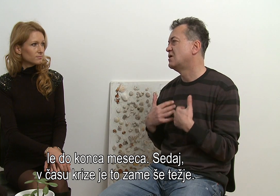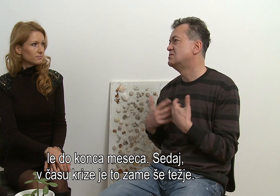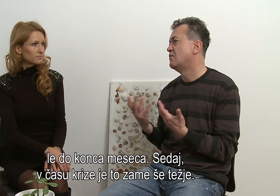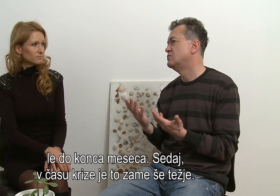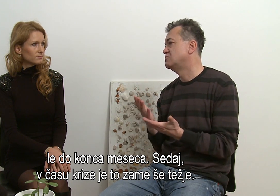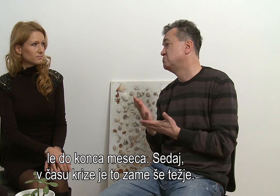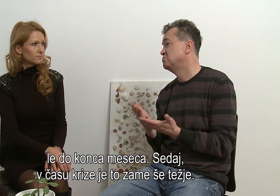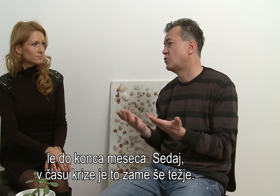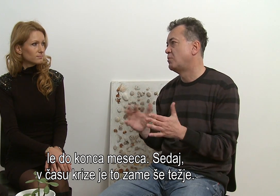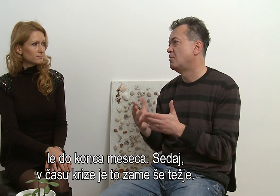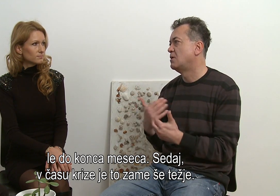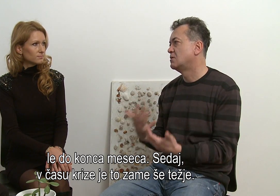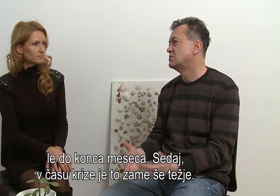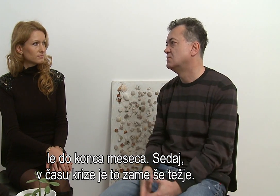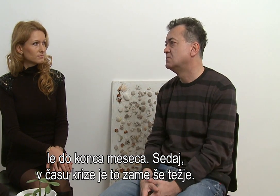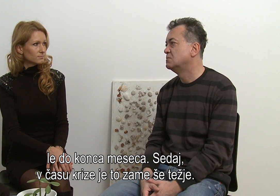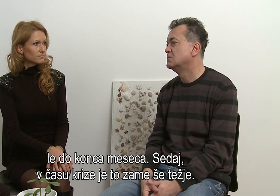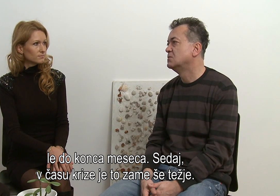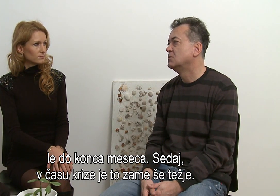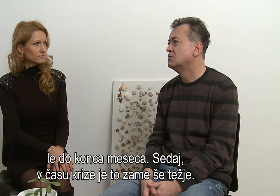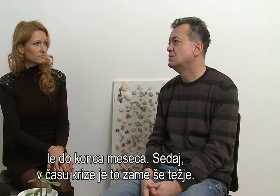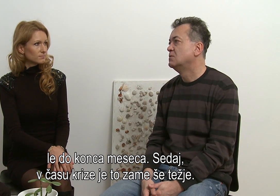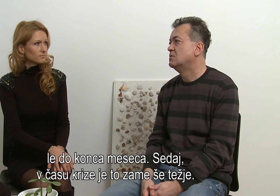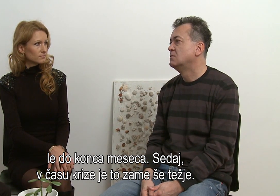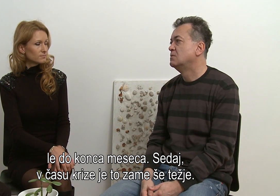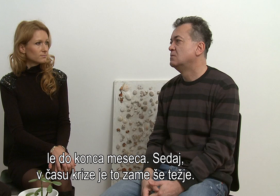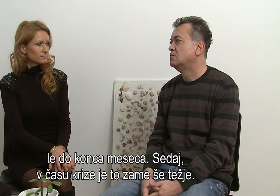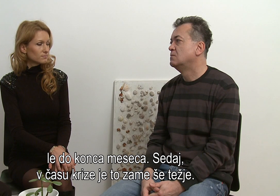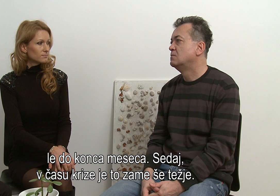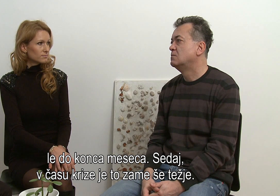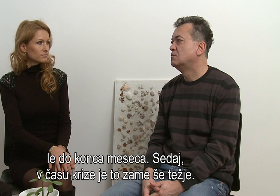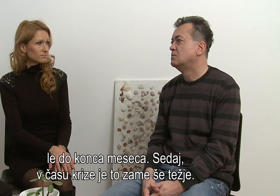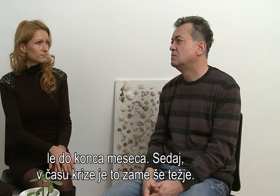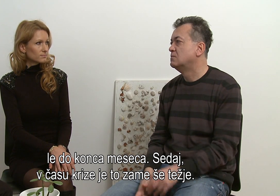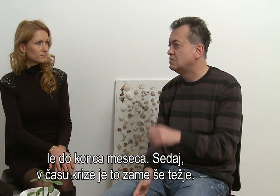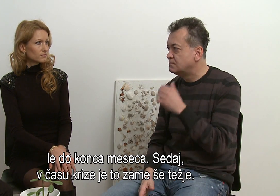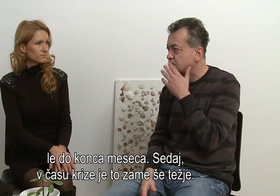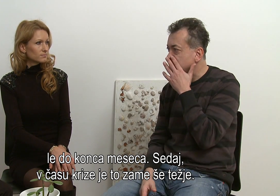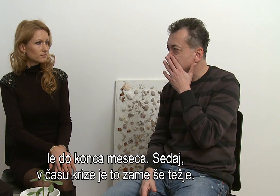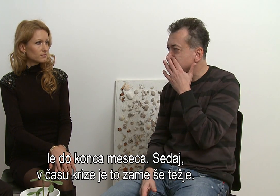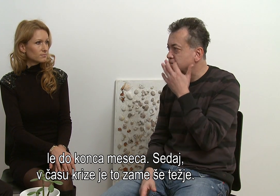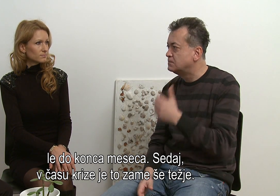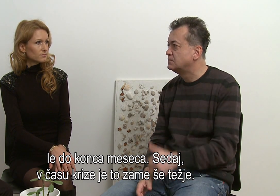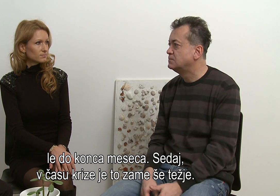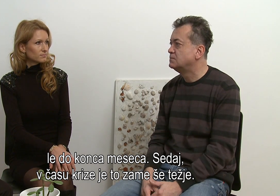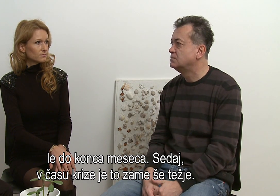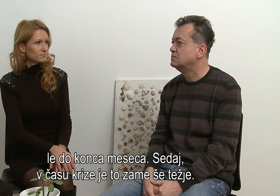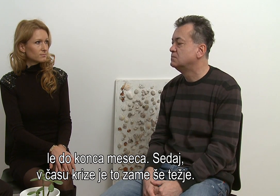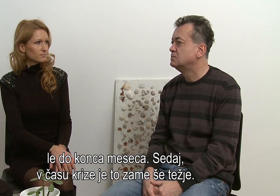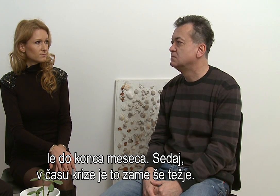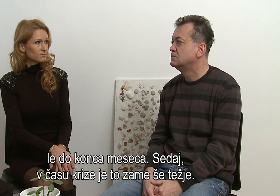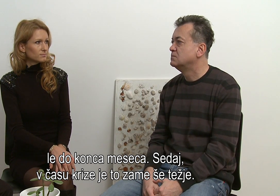decembra, se mi izteče. Sedaj, v času, ko je malo kriza, to mi malo